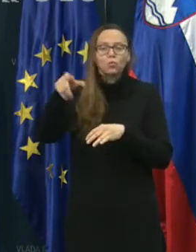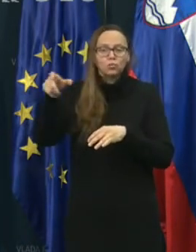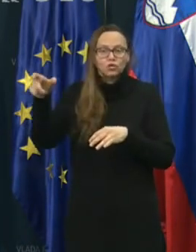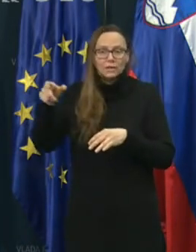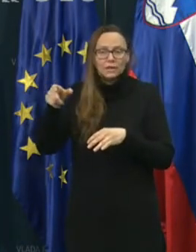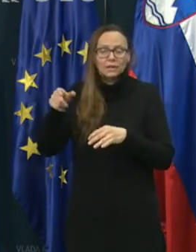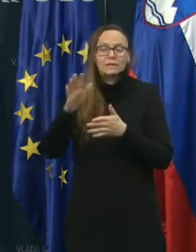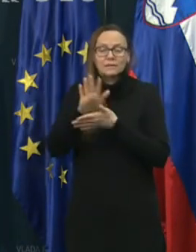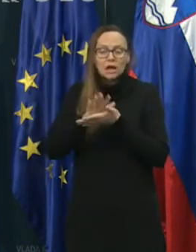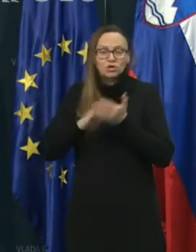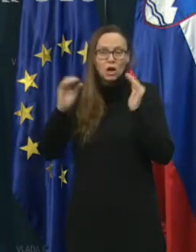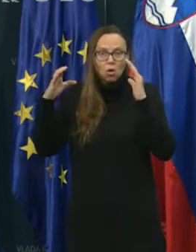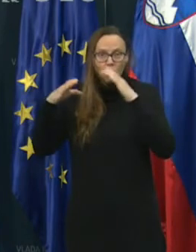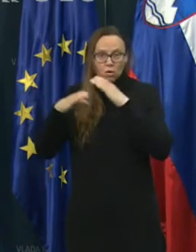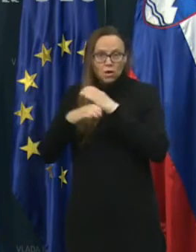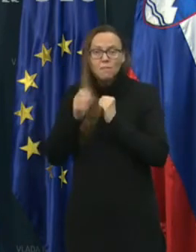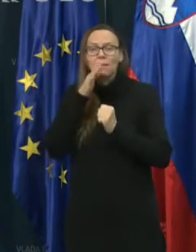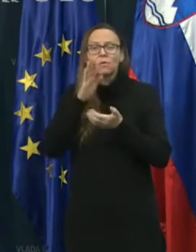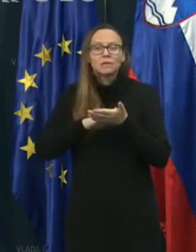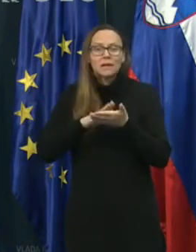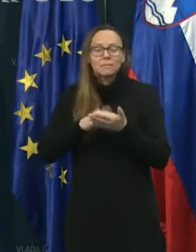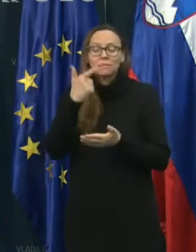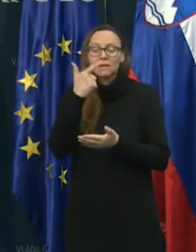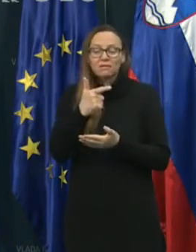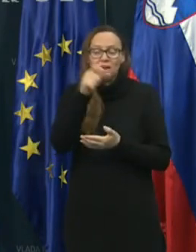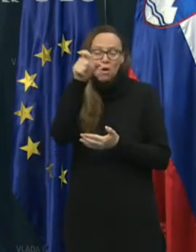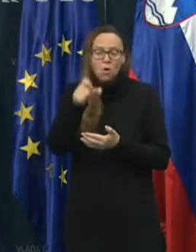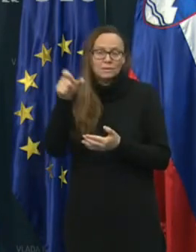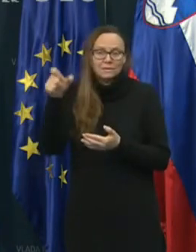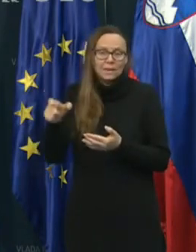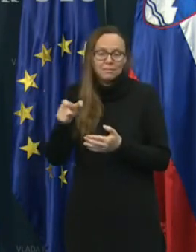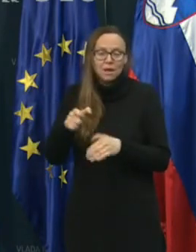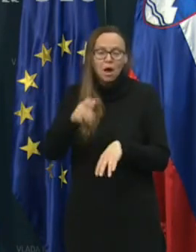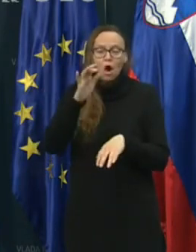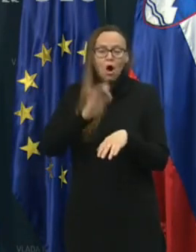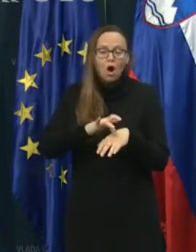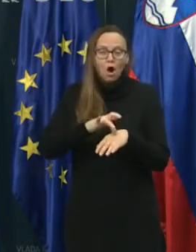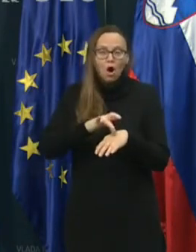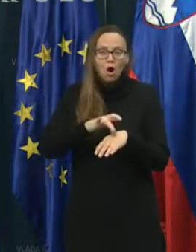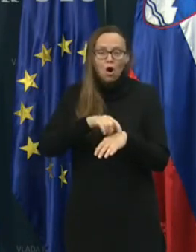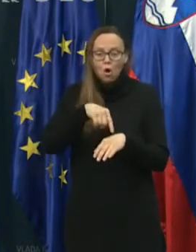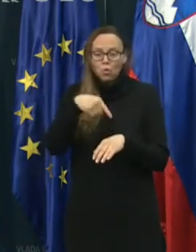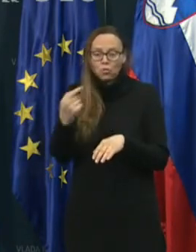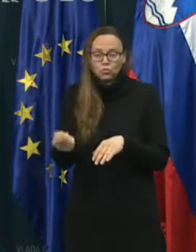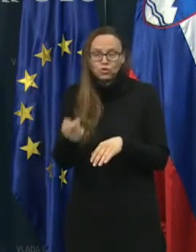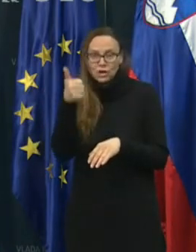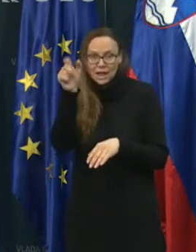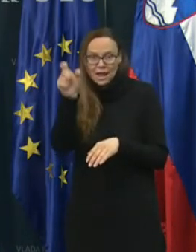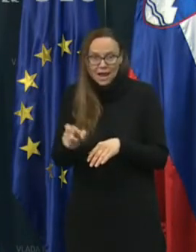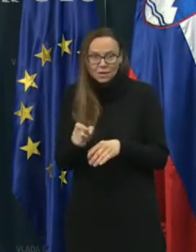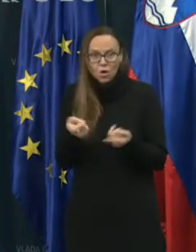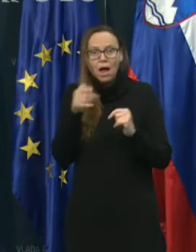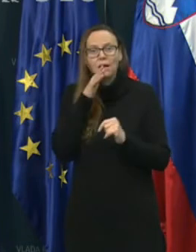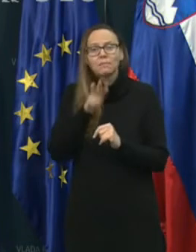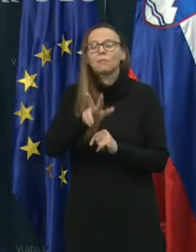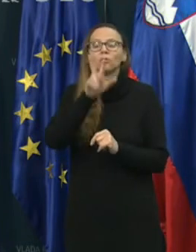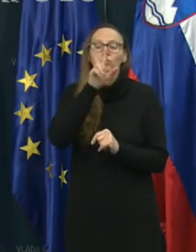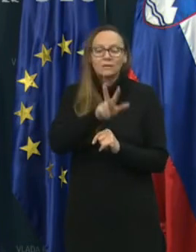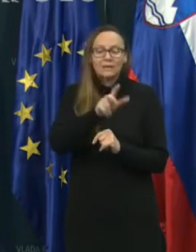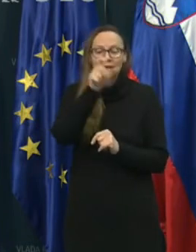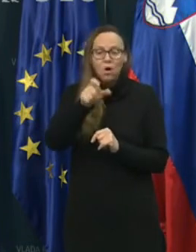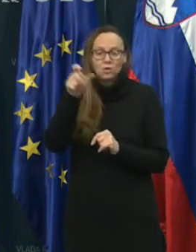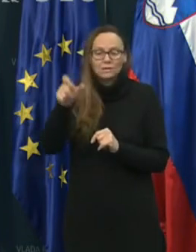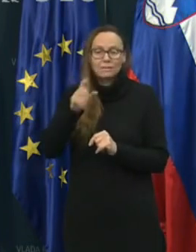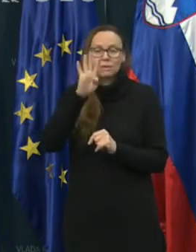padati in boste na primer 2 osebi okužili le eno, ali pa bodo 3,